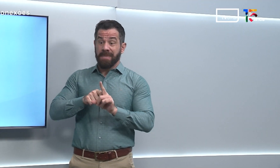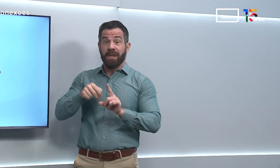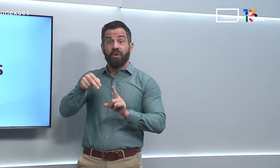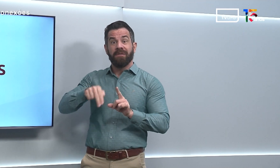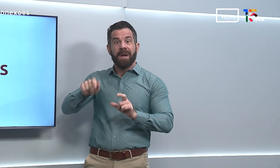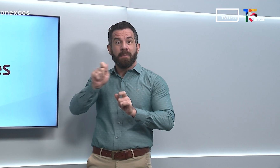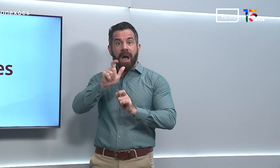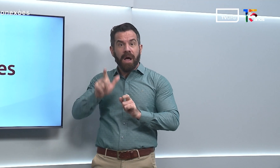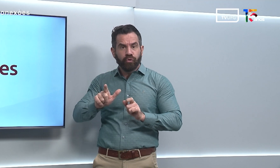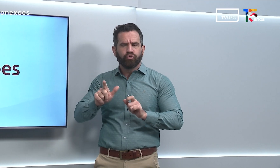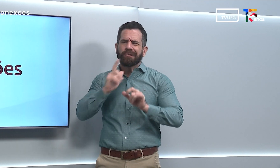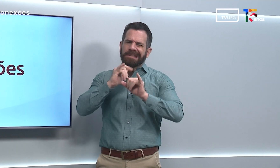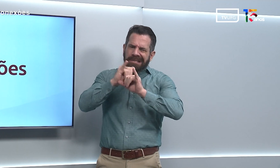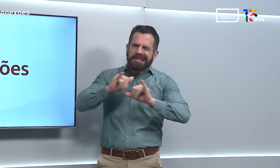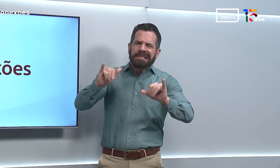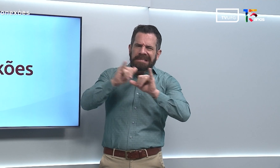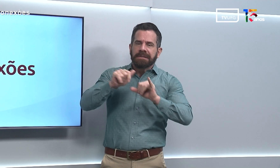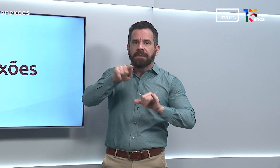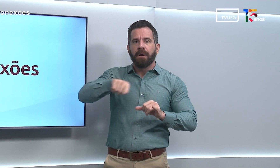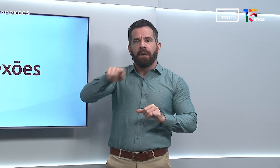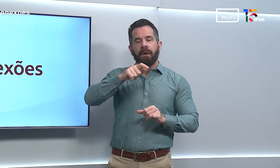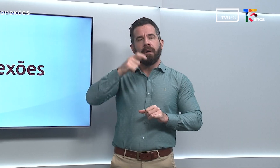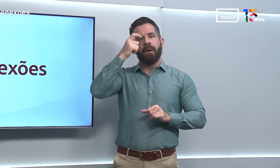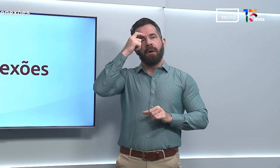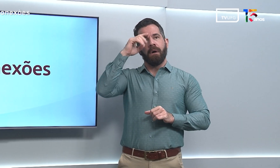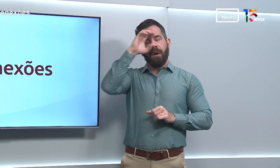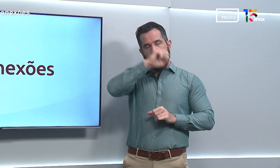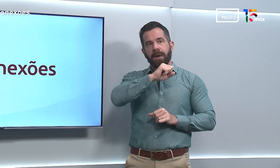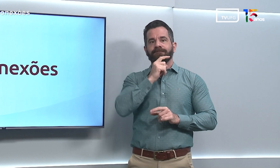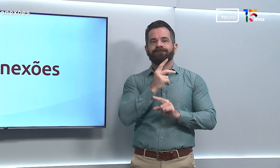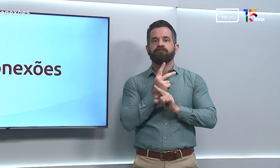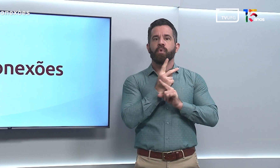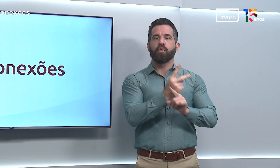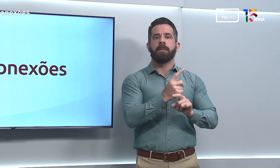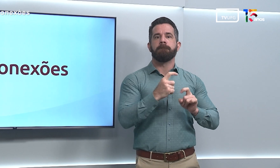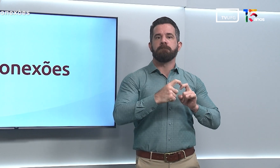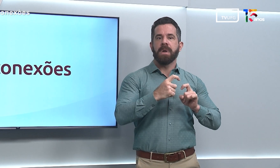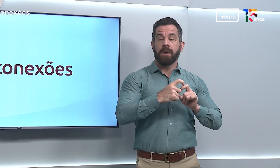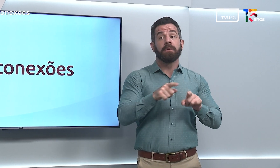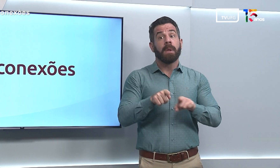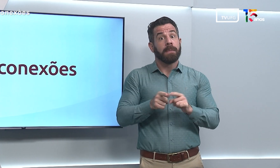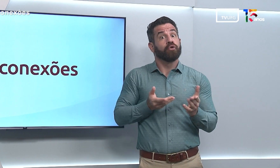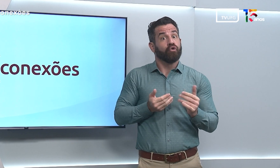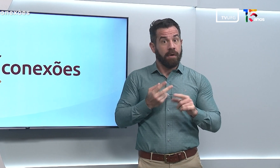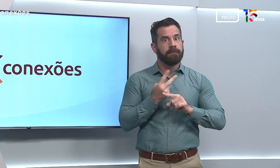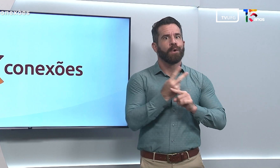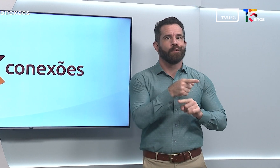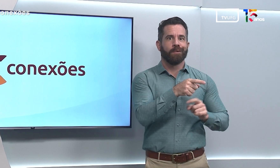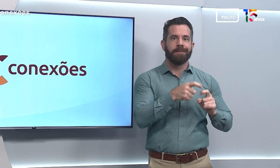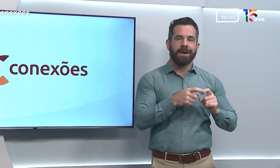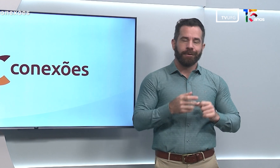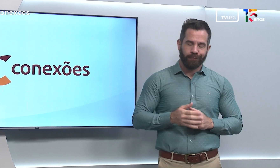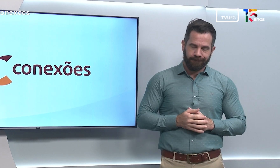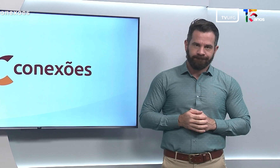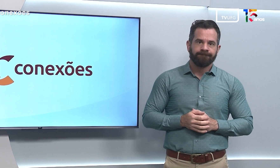a aumentar a procura por exames e consultas, mesmo entre os mais jovens.